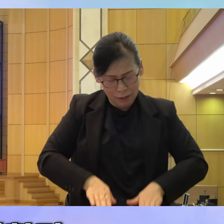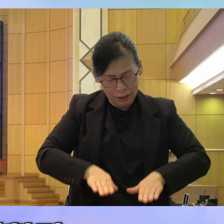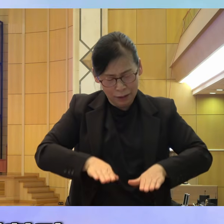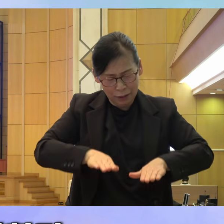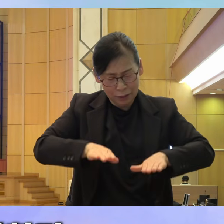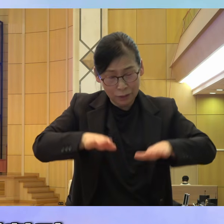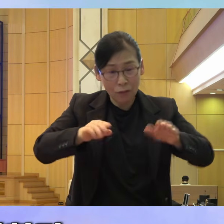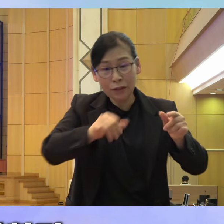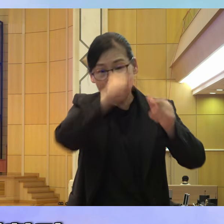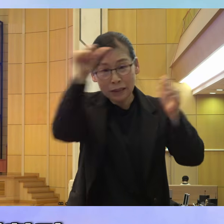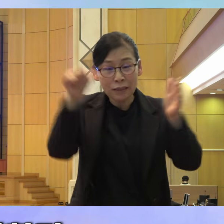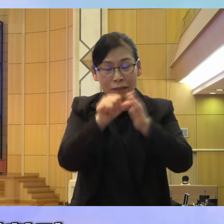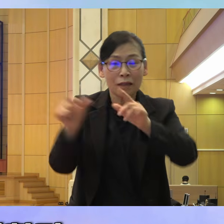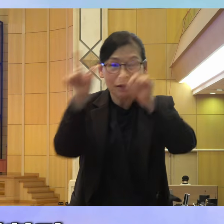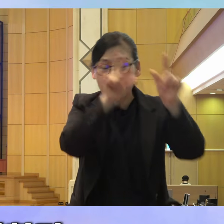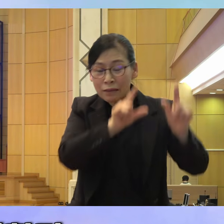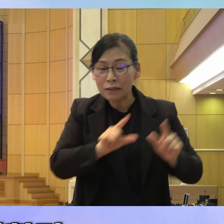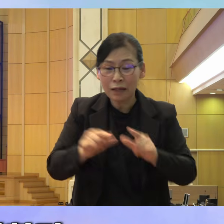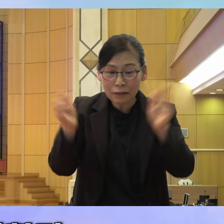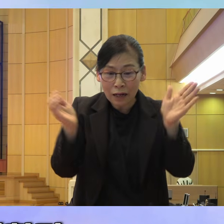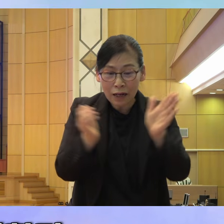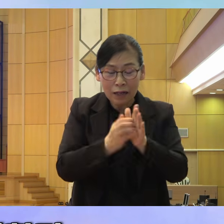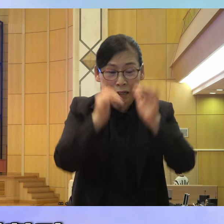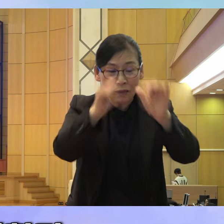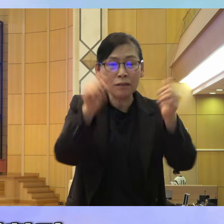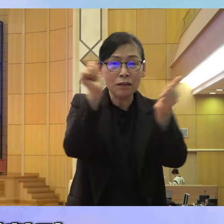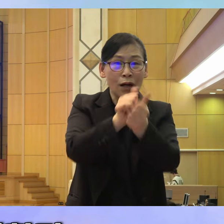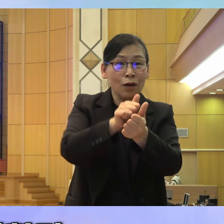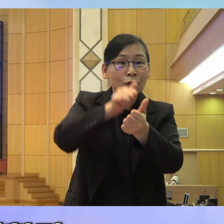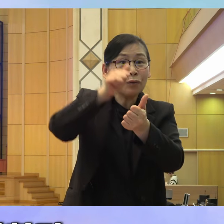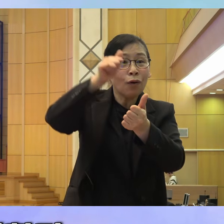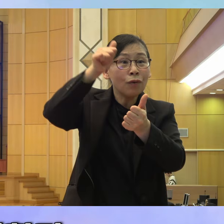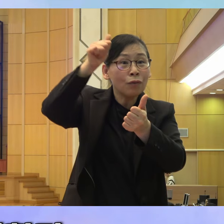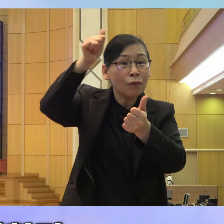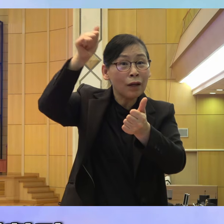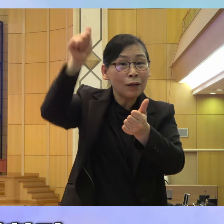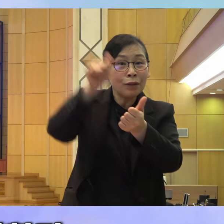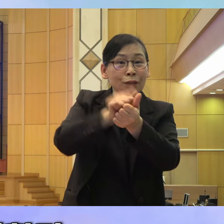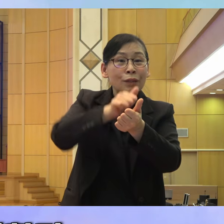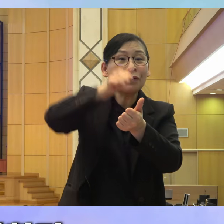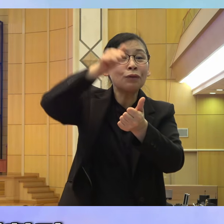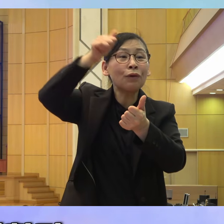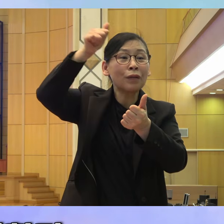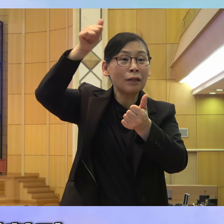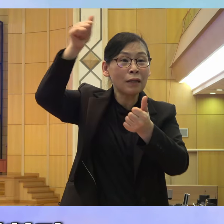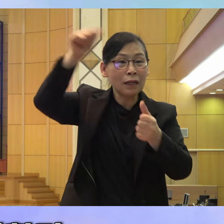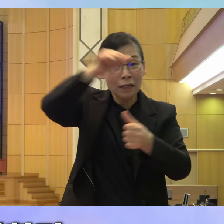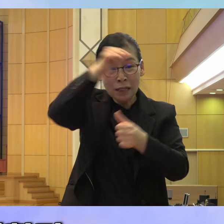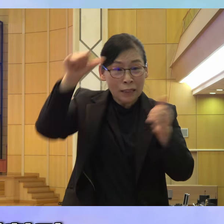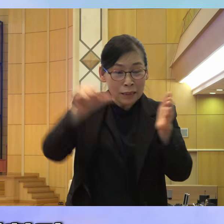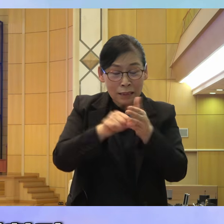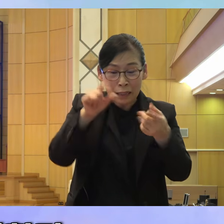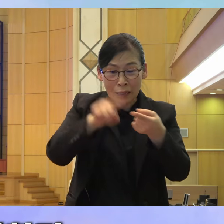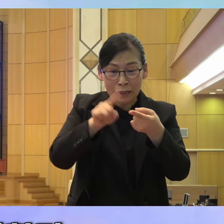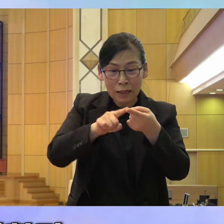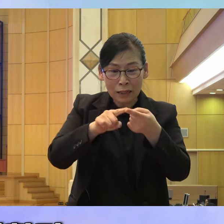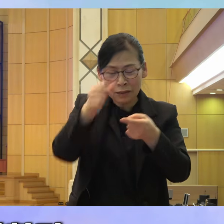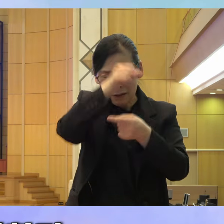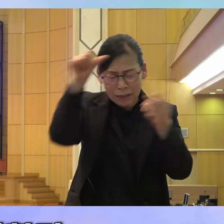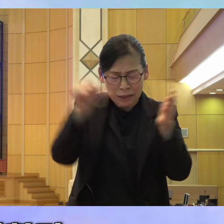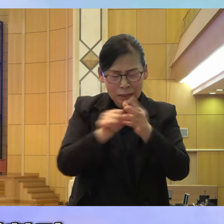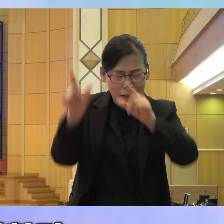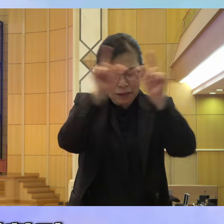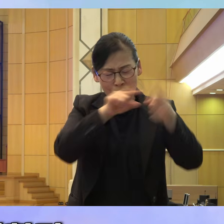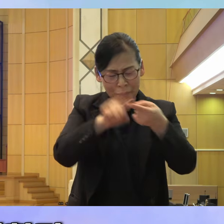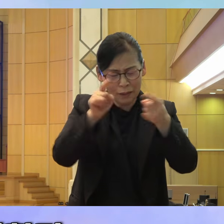한평생 살다가 이 세상을 떠나가는 것까지 우리 인생에 대해서, 인생의